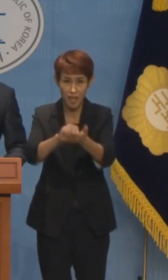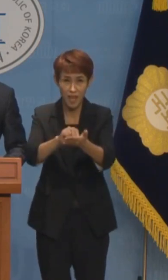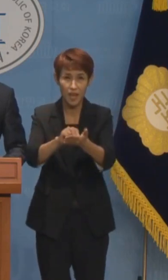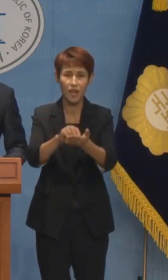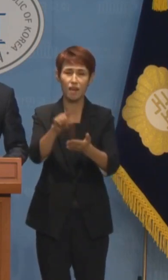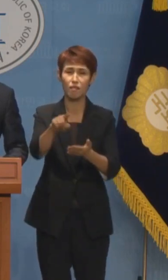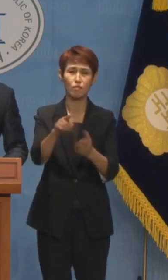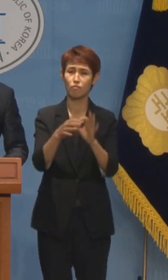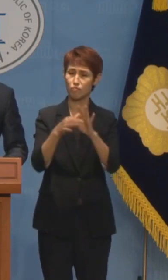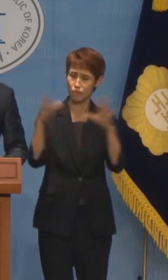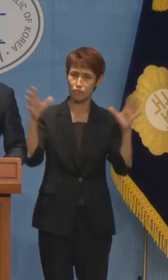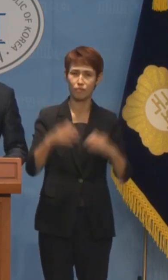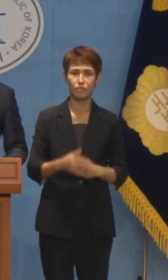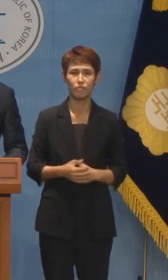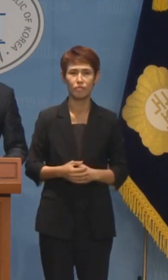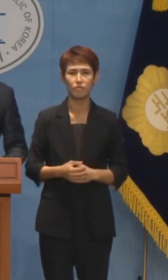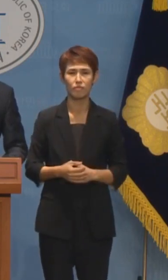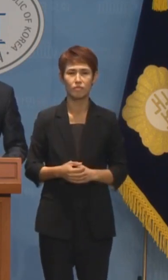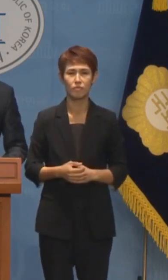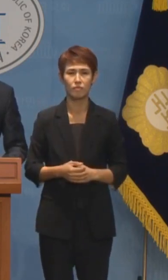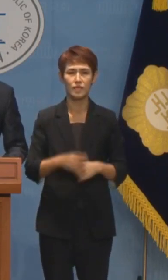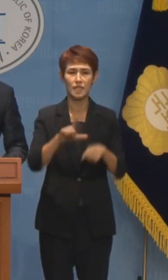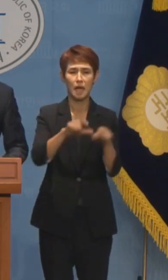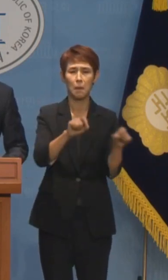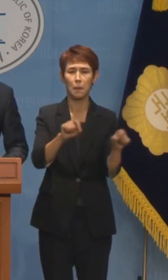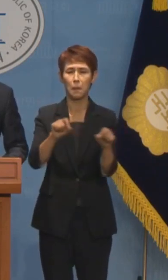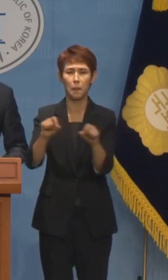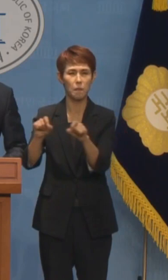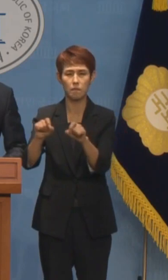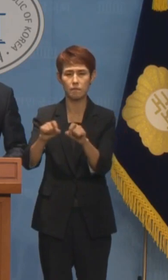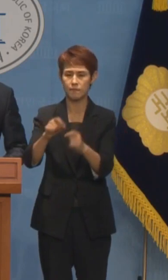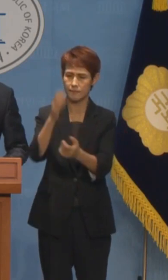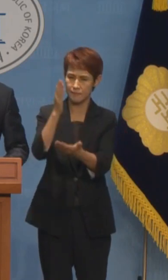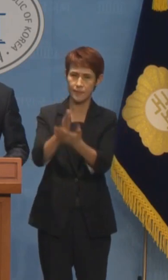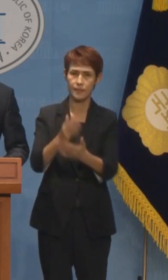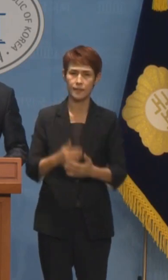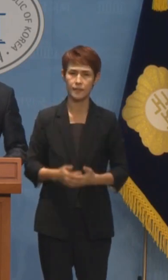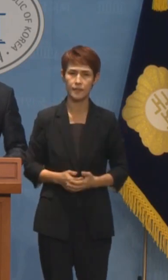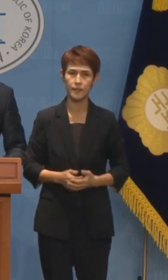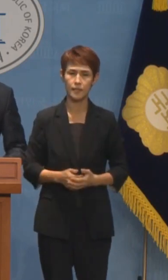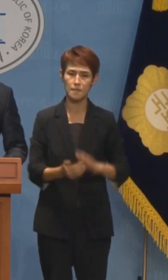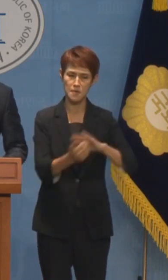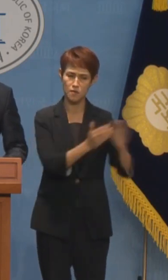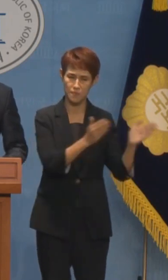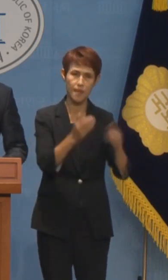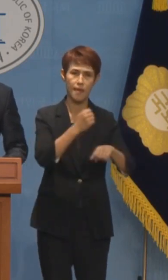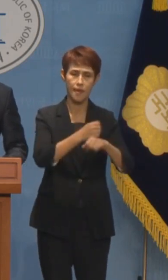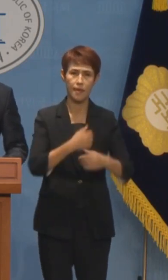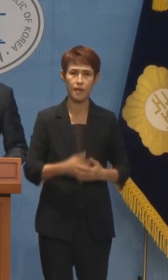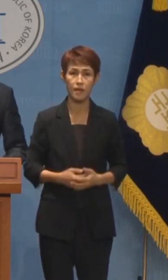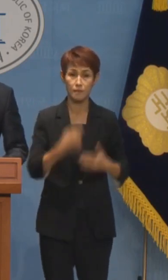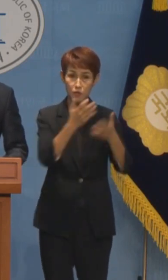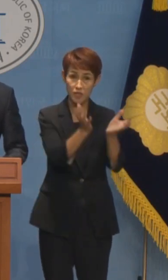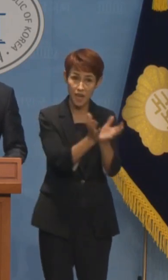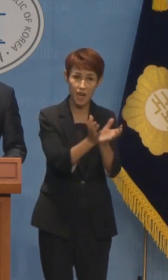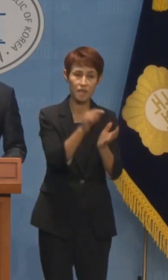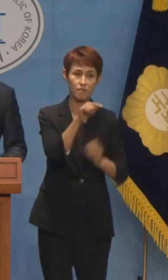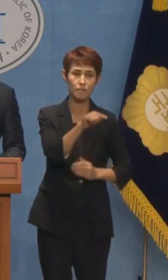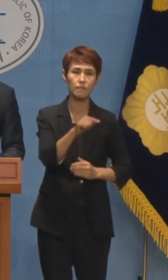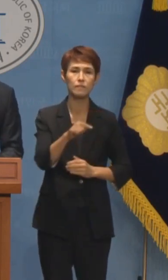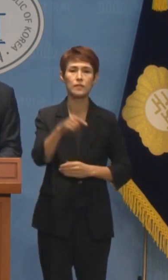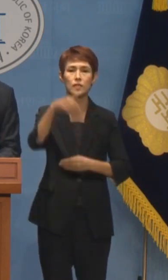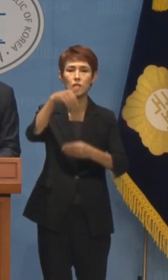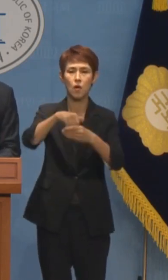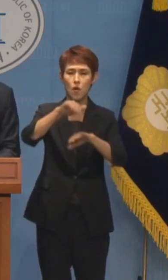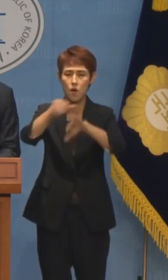물타기 시간끌기 가능성에 철저히 대비하겠습니다 당은 의혹까지 수사대상으로